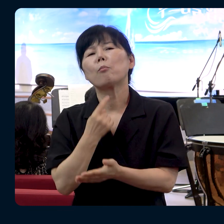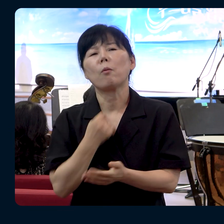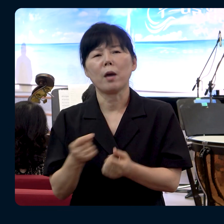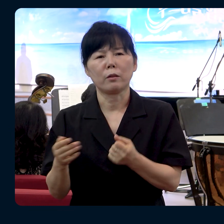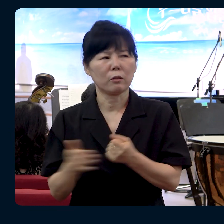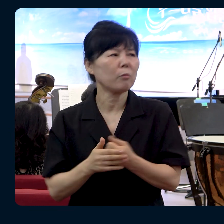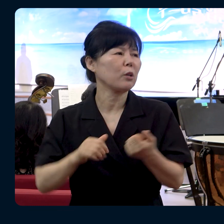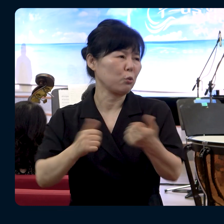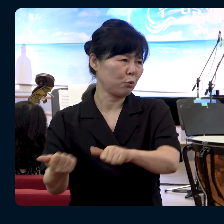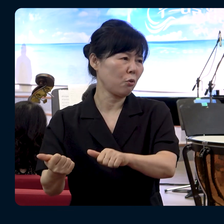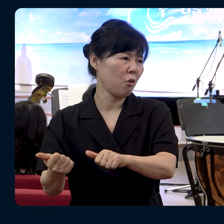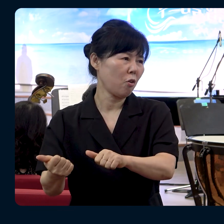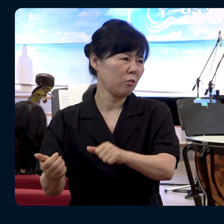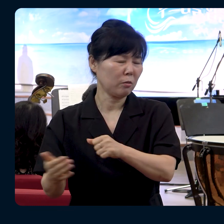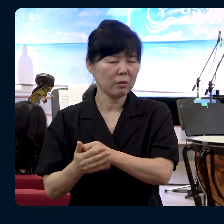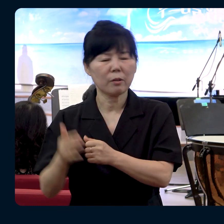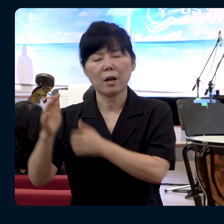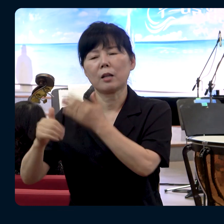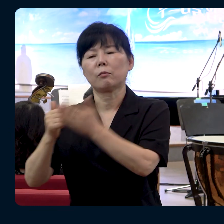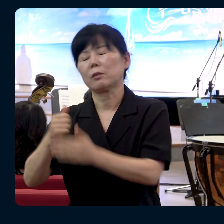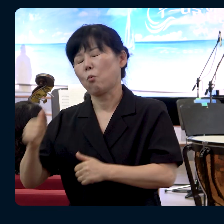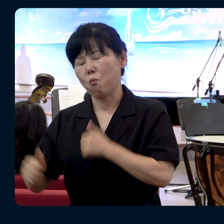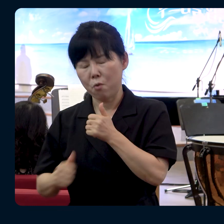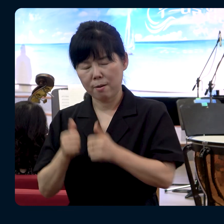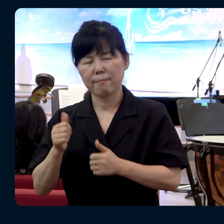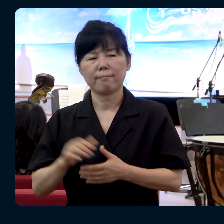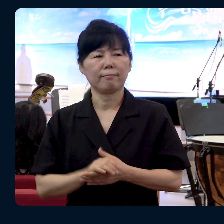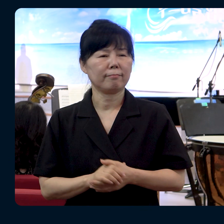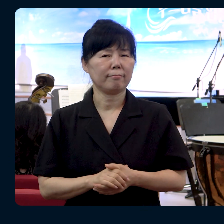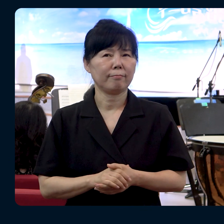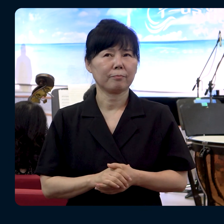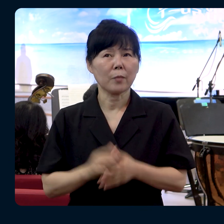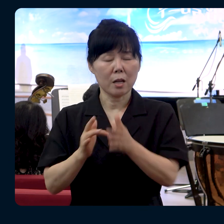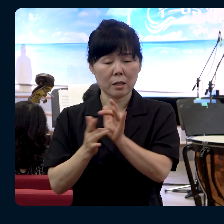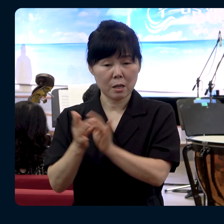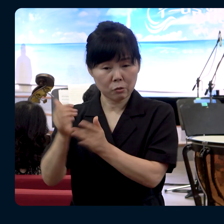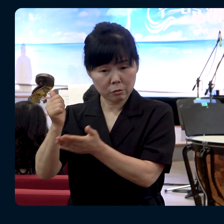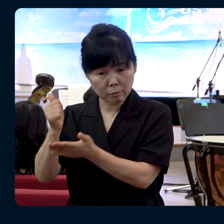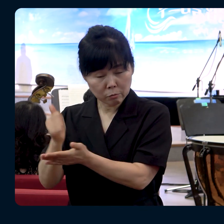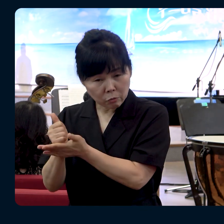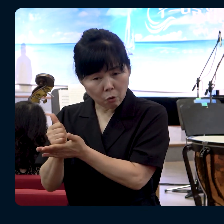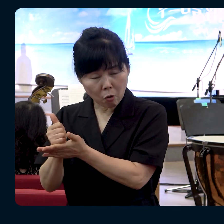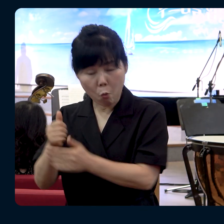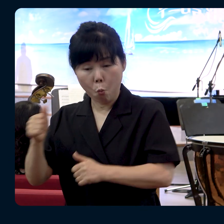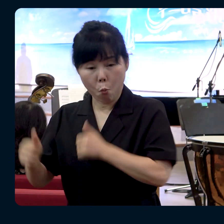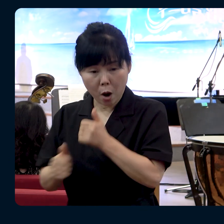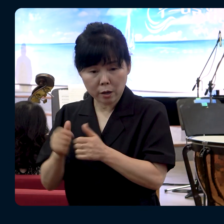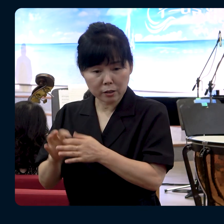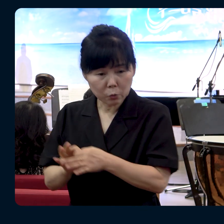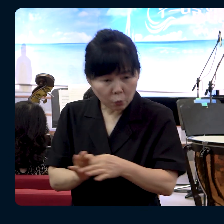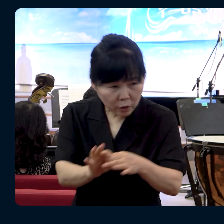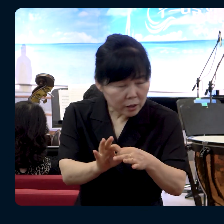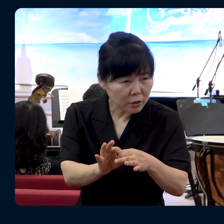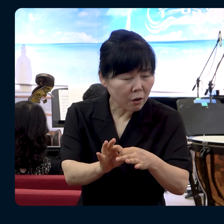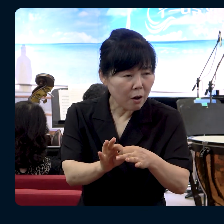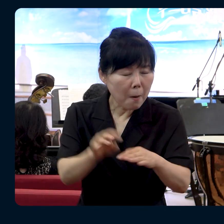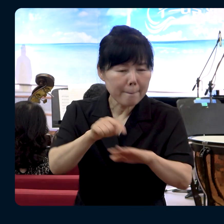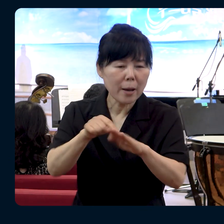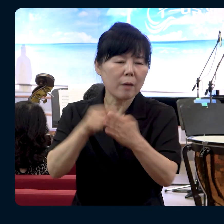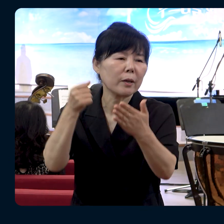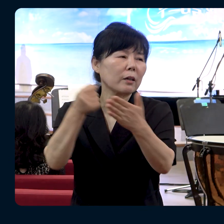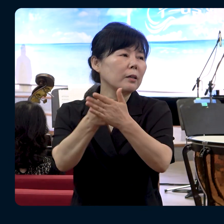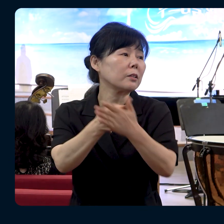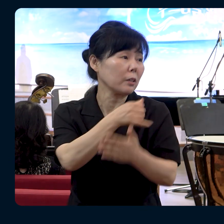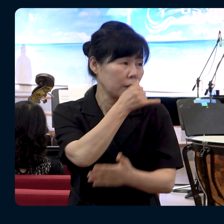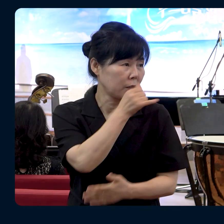비통히 여기신다라고 성경은 얘기해요. 그리고 예수님은 그 분노를 통해 다짐을 하나 하시는데